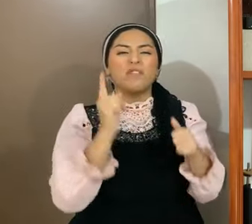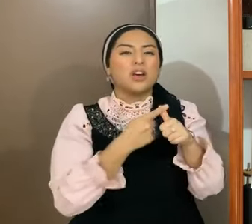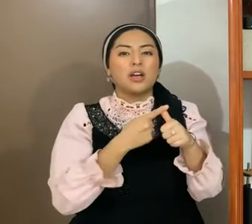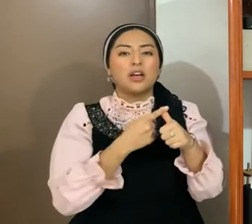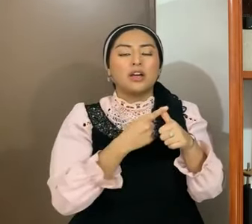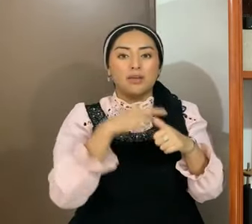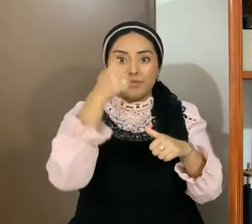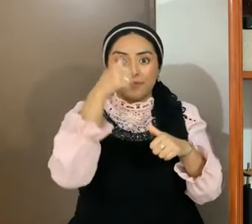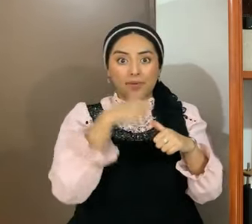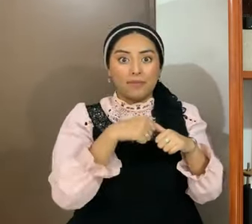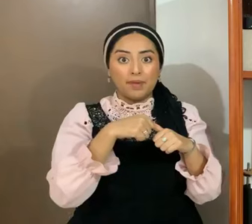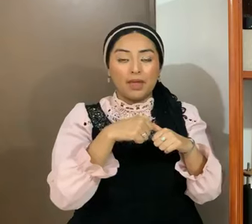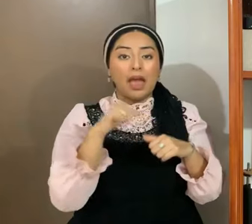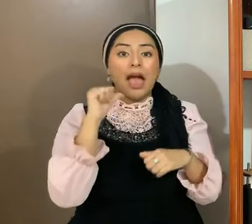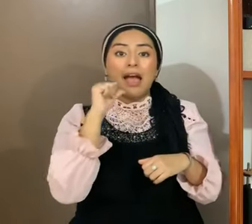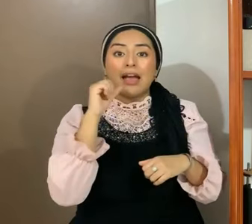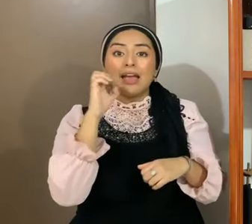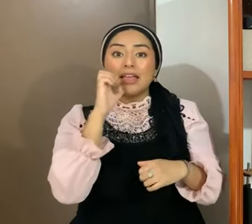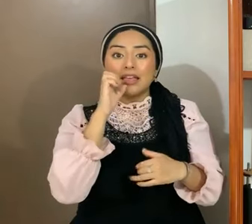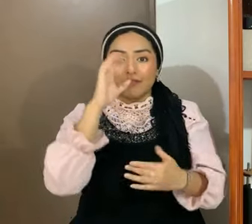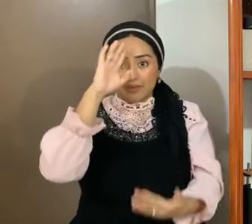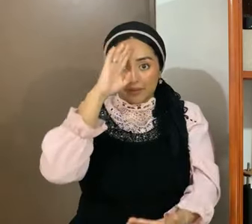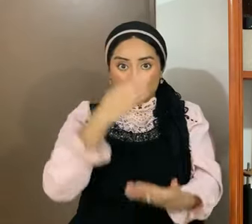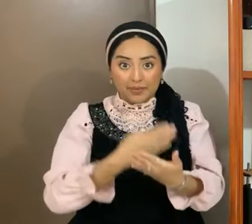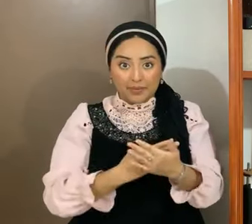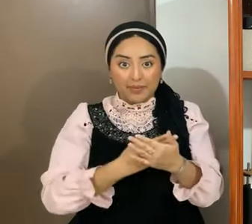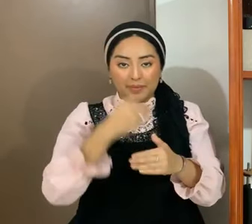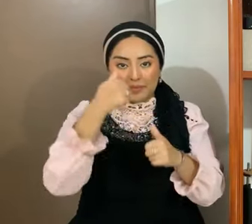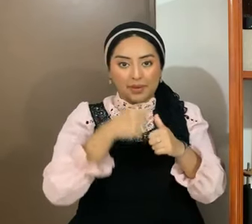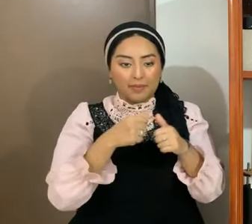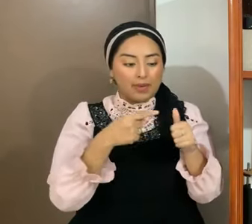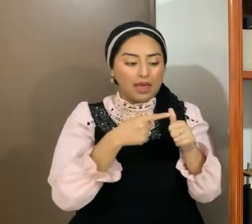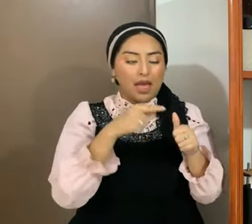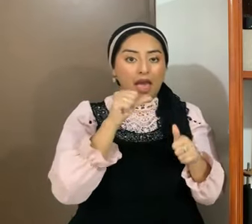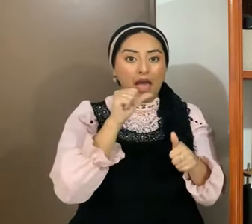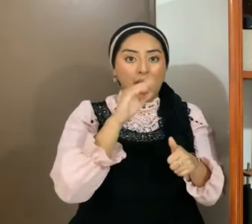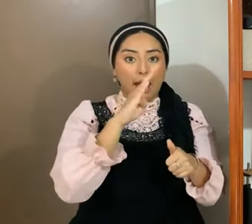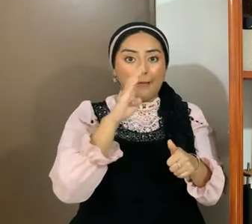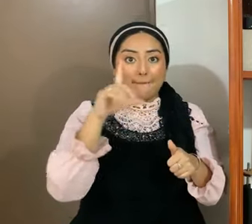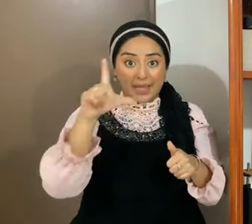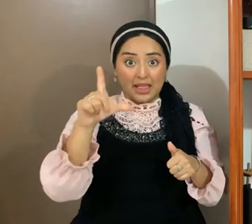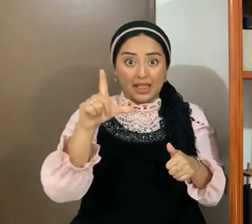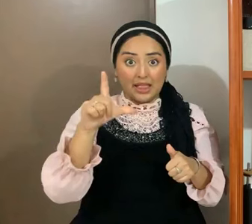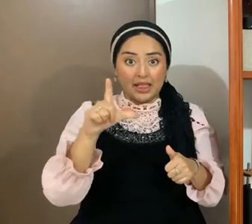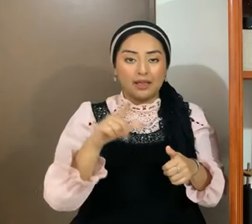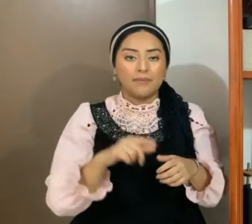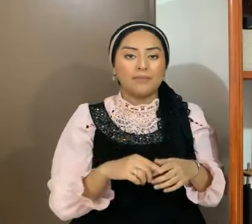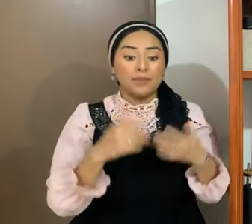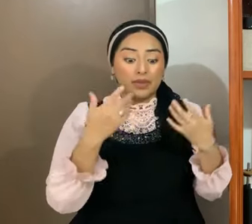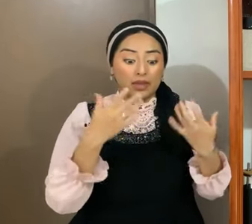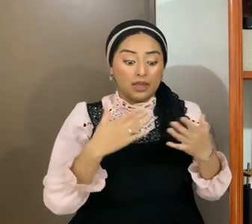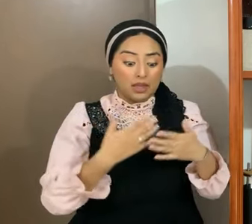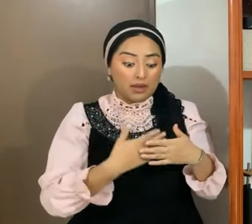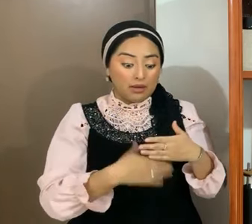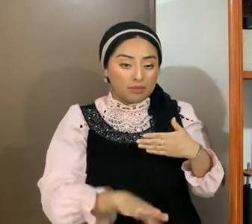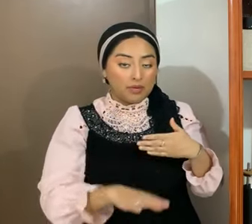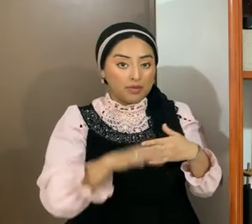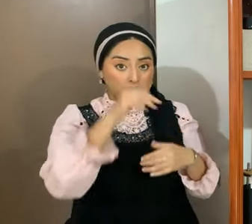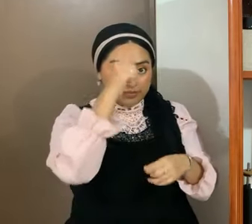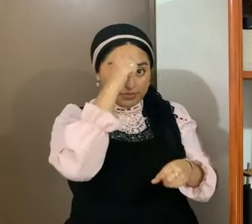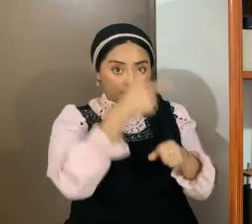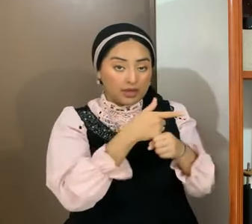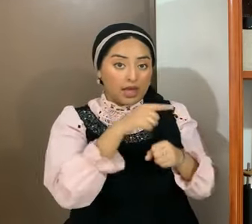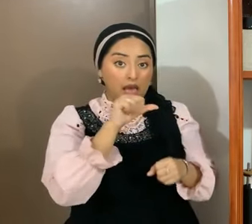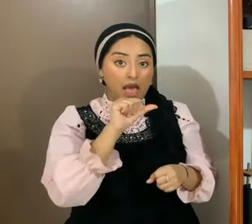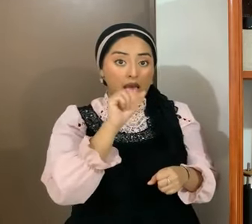Abel. Génesis 4, sí, versos de los 2 al 8, dice: después dio a luz a su hermano Abel. Abel